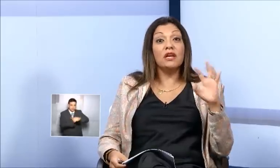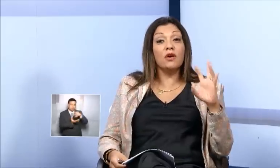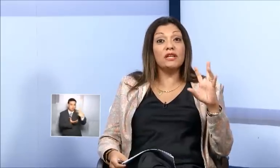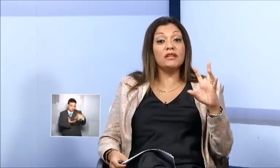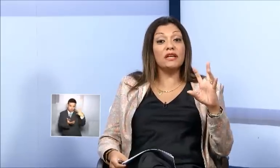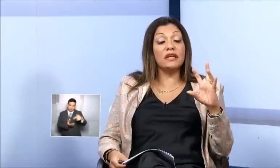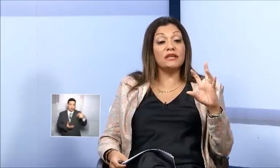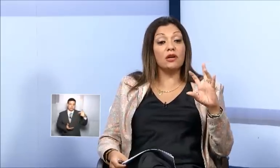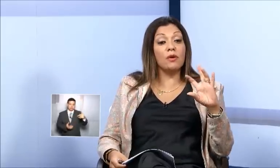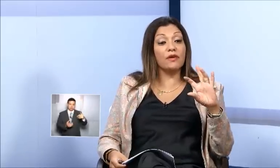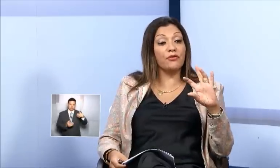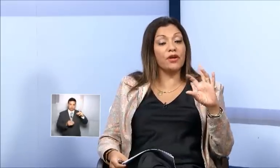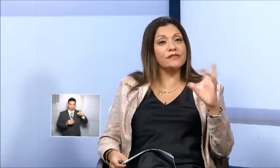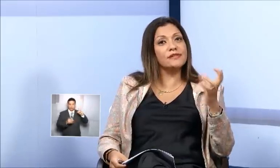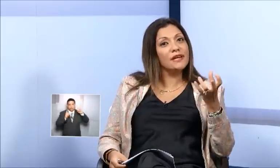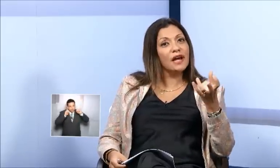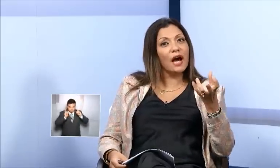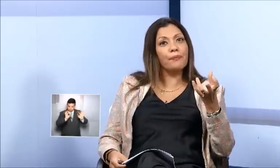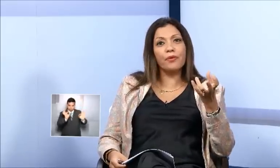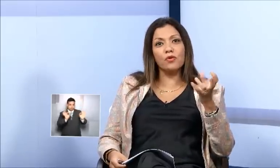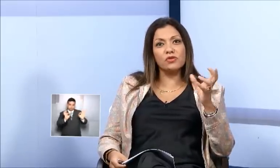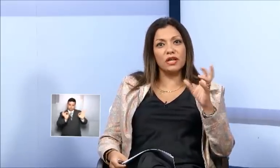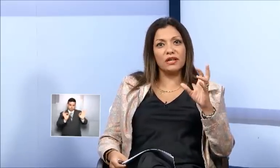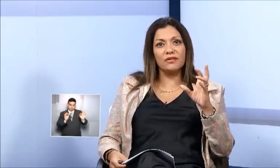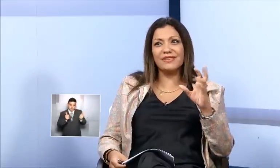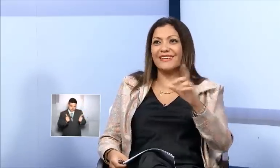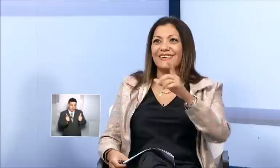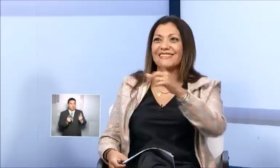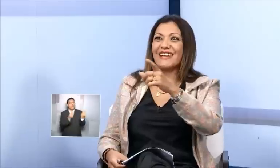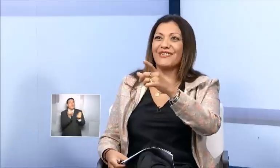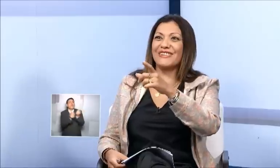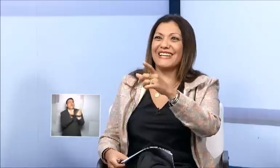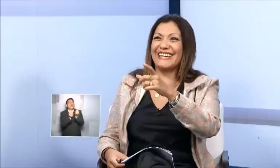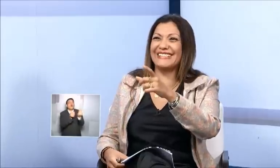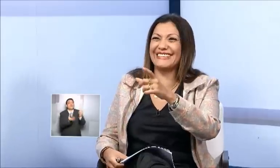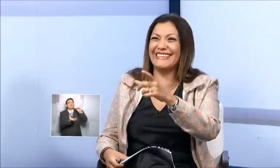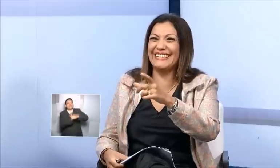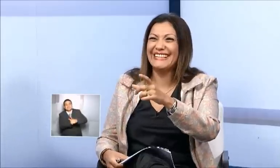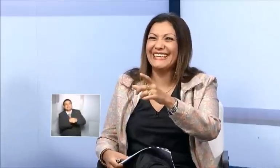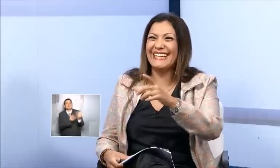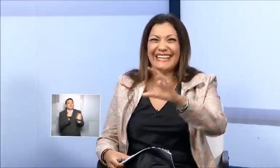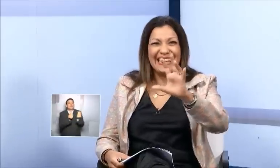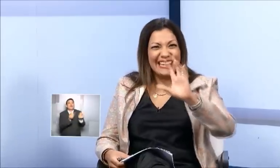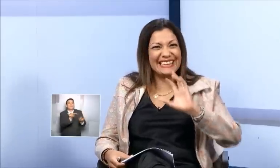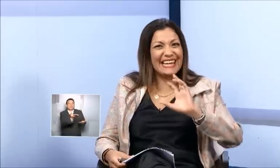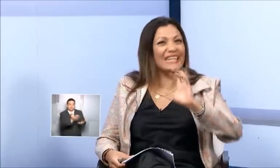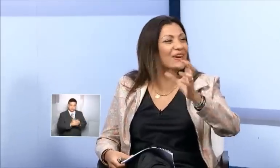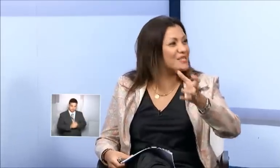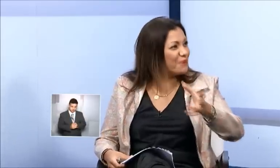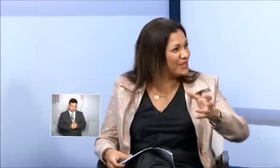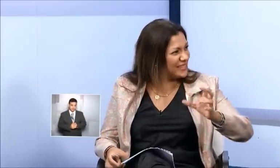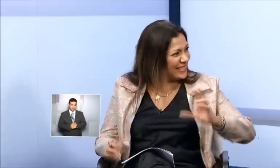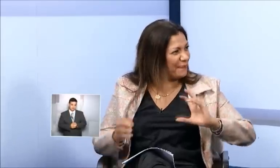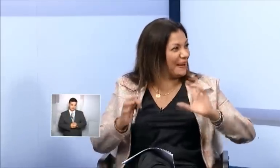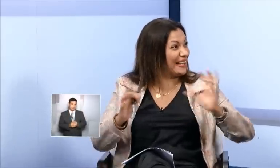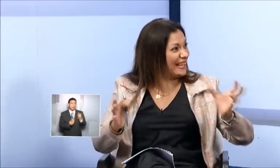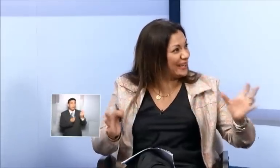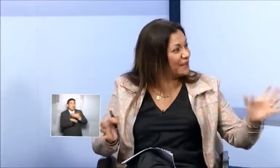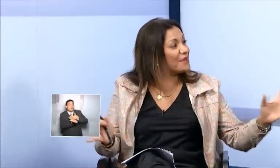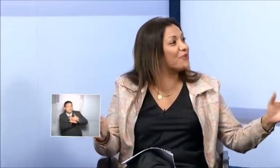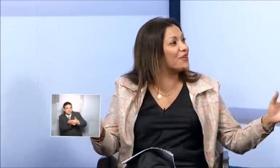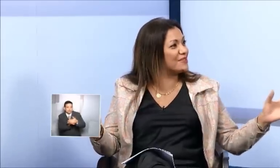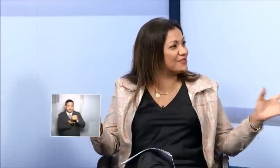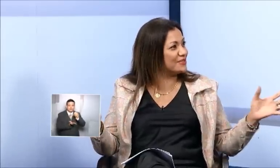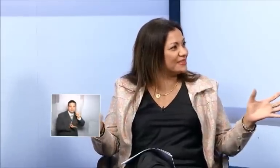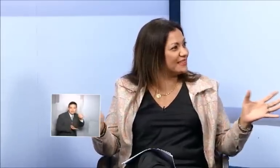auditiva. Eu queria entender até como é que foi esse approach aí. Será que ele consegue fazer isso? Dele com a esposa, né? A paquera.